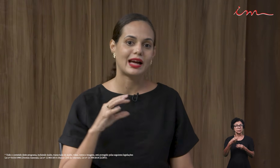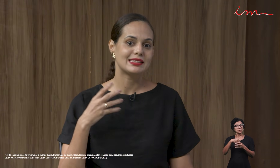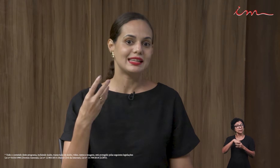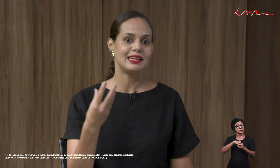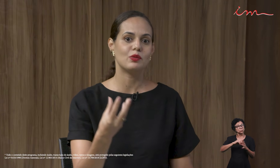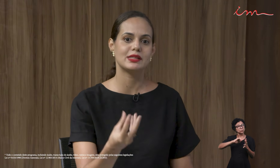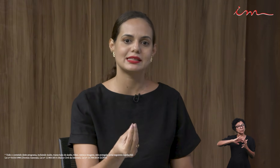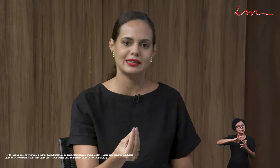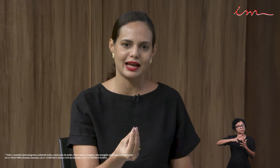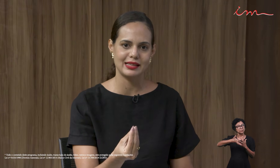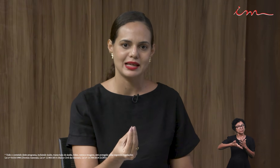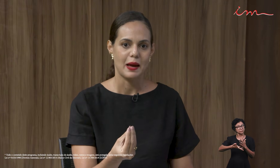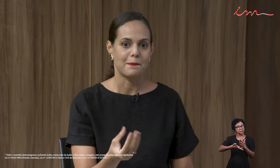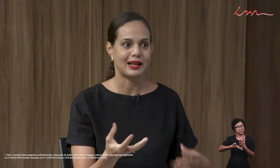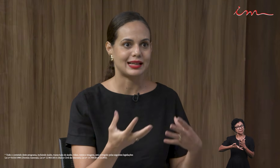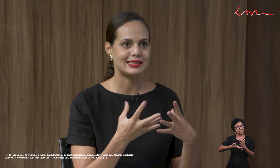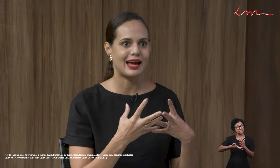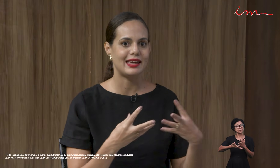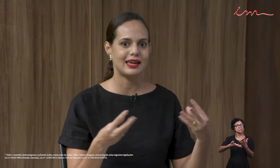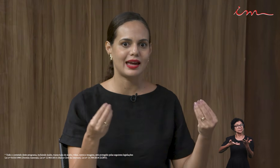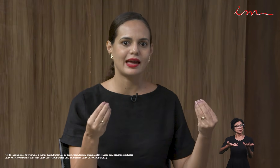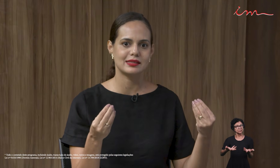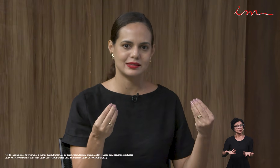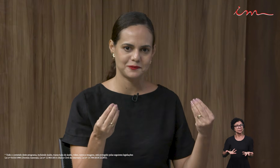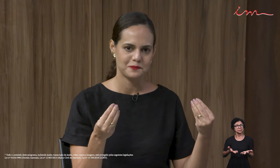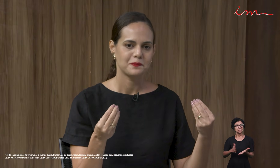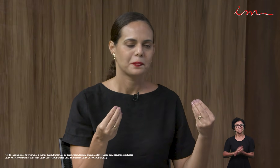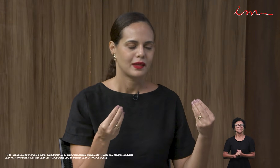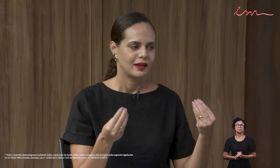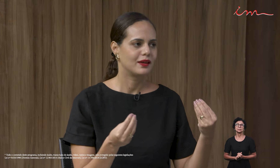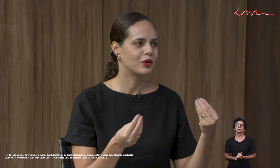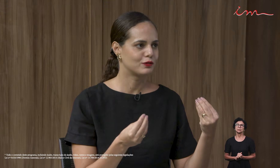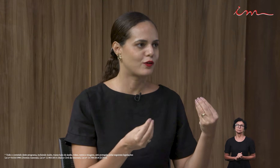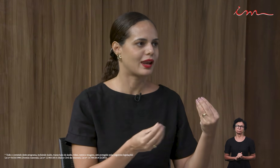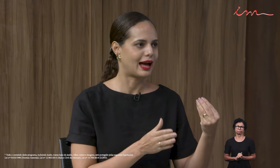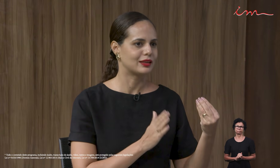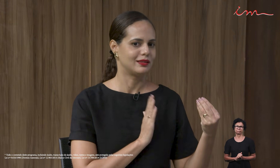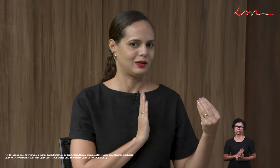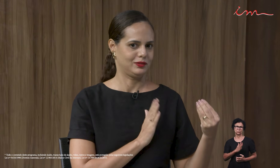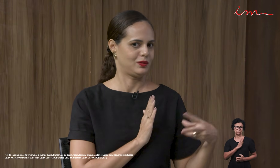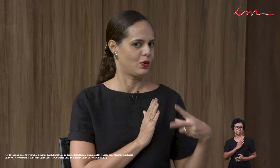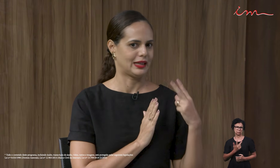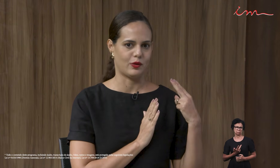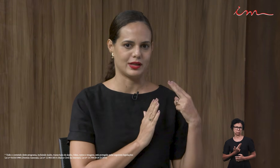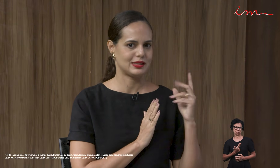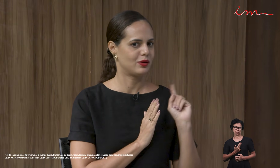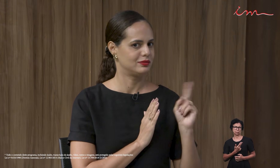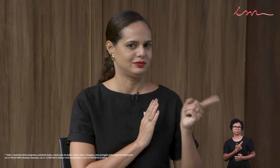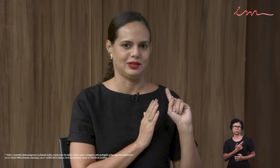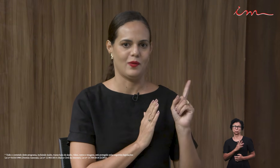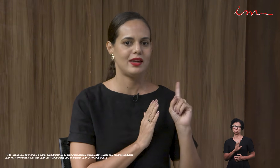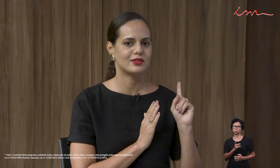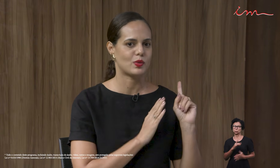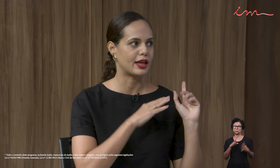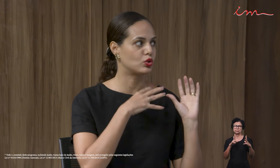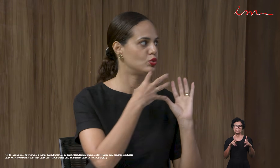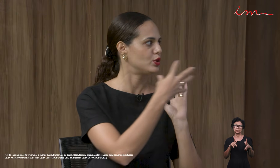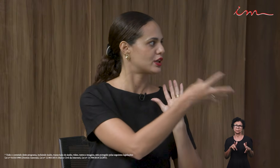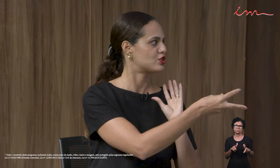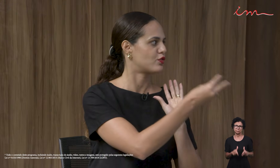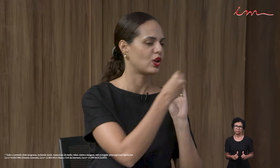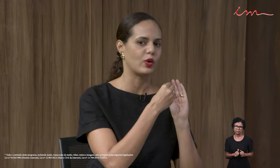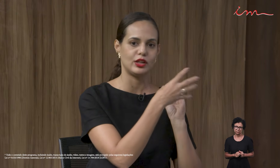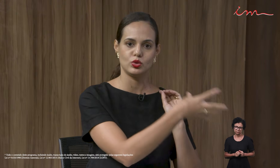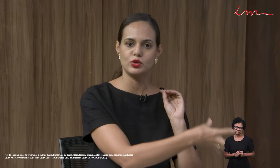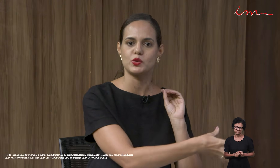vão colocar isso em língua de sinais, para trazer a riqueza, que quando vou falar cortar coração, não é isso. É tudo